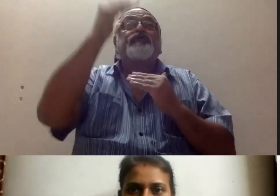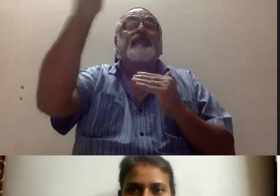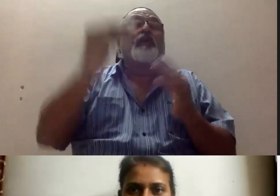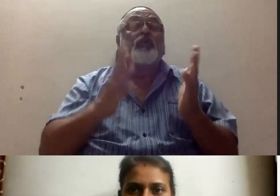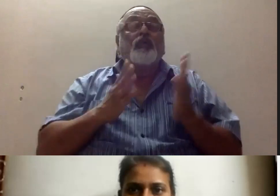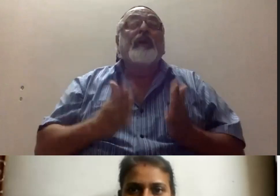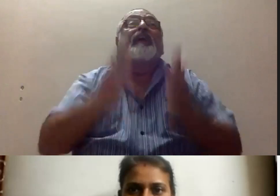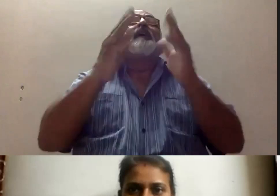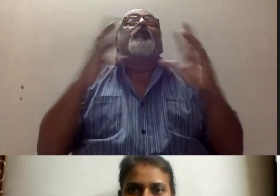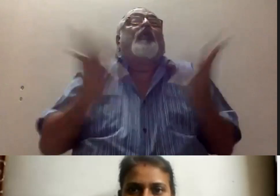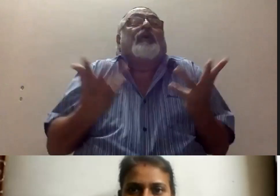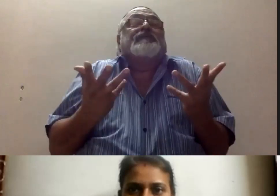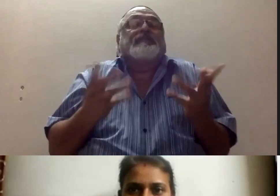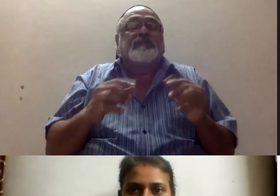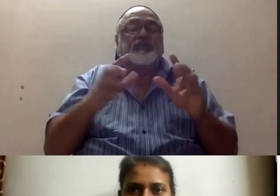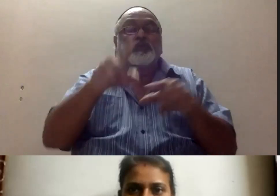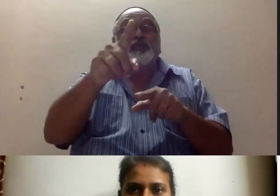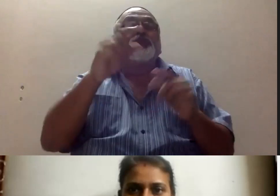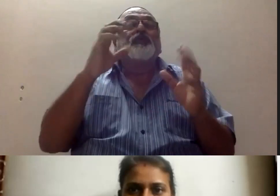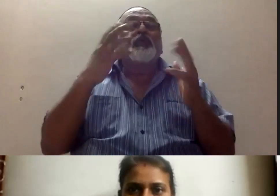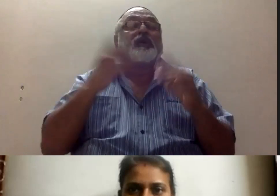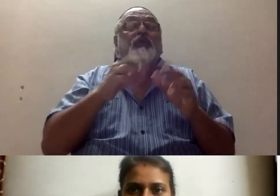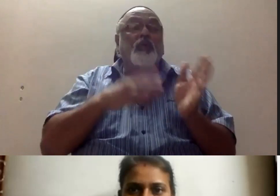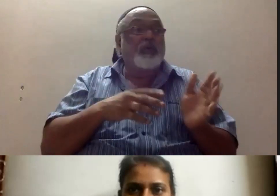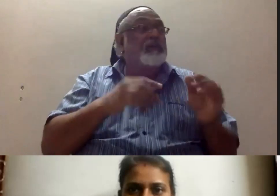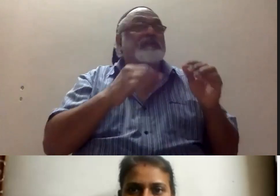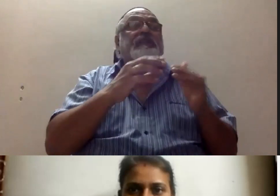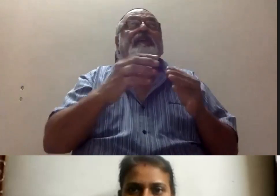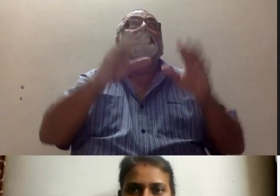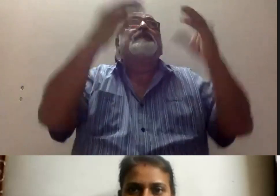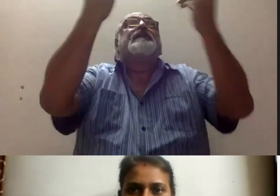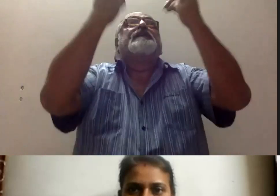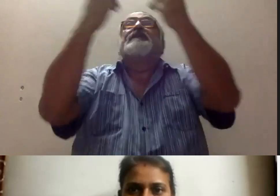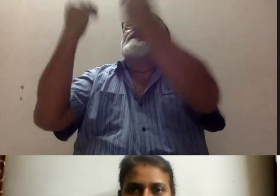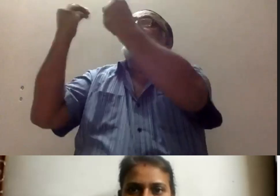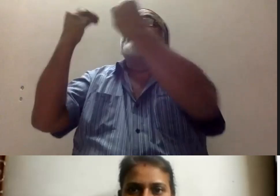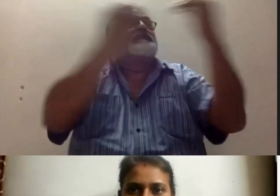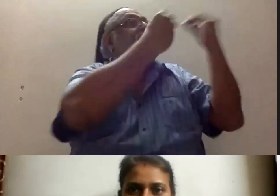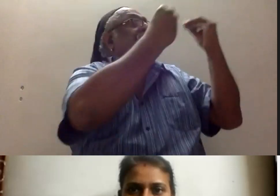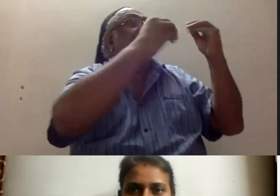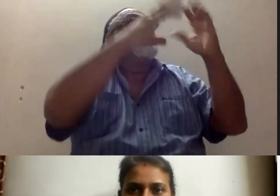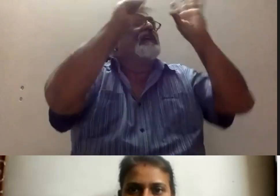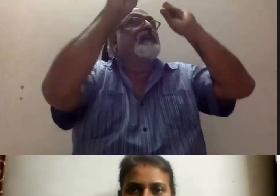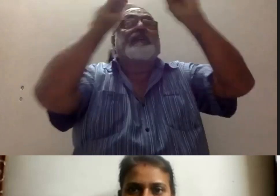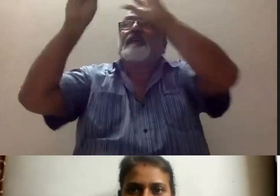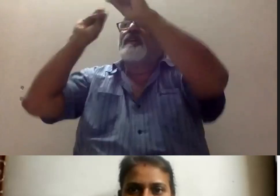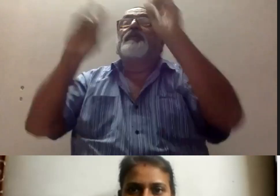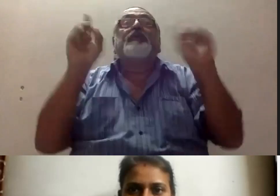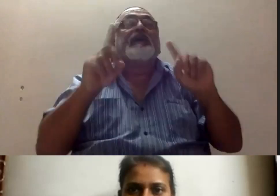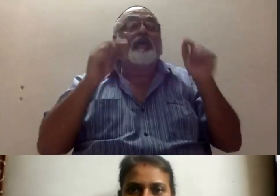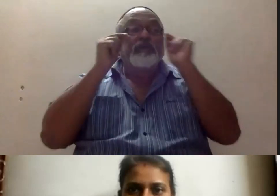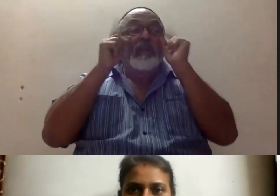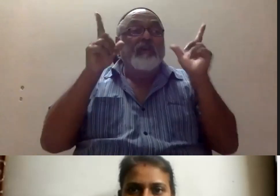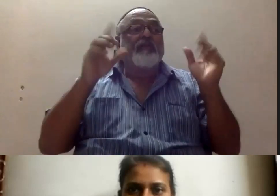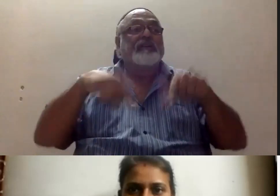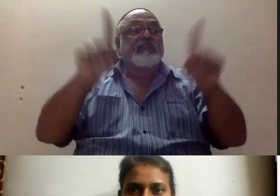चाहता है, आप कहाँ कहाँ से उसके लिए मार्गदर्शन ले सकते हो, तो इसके लिए आपको जागरूक होना पड़ेगा,